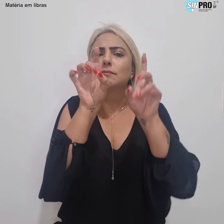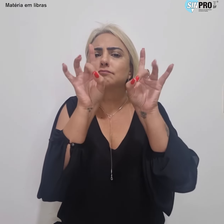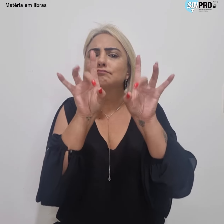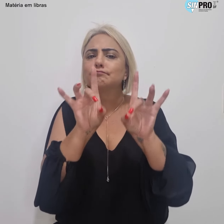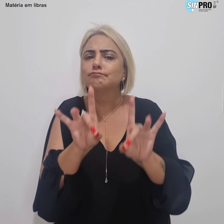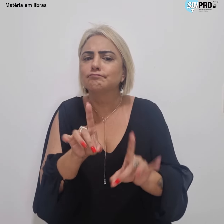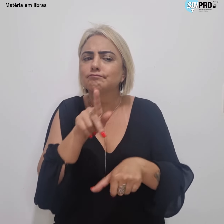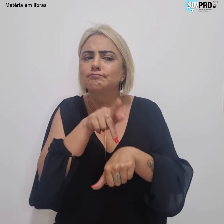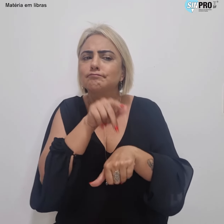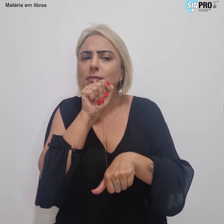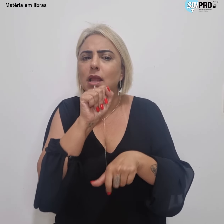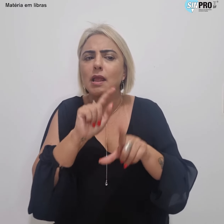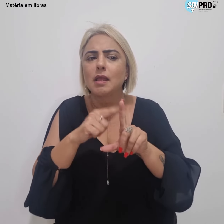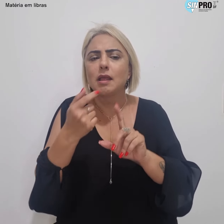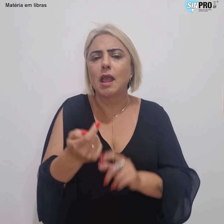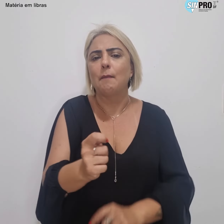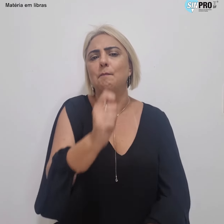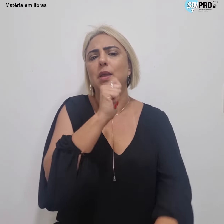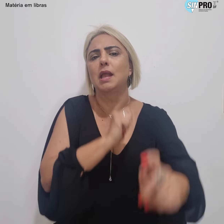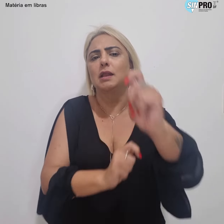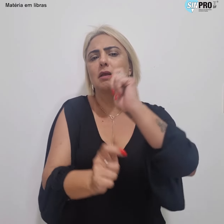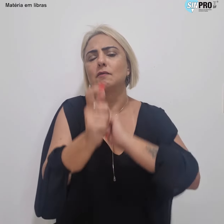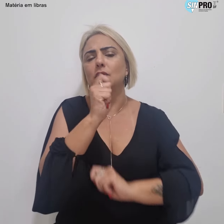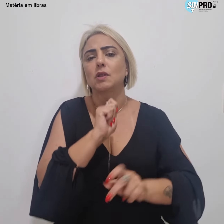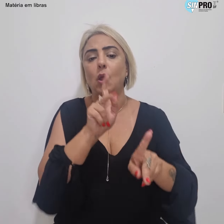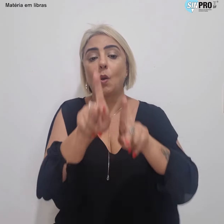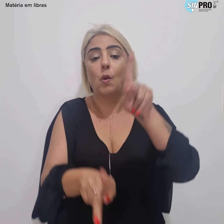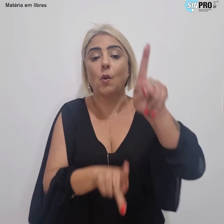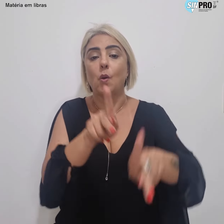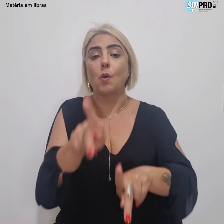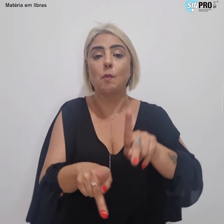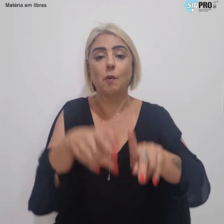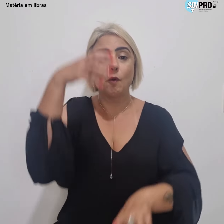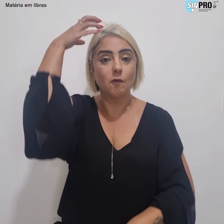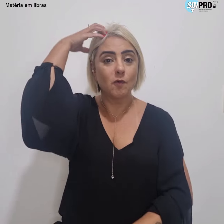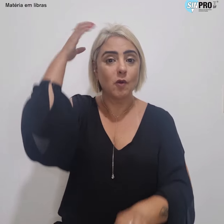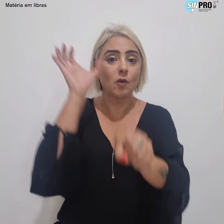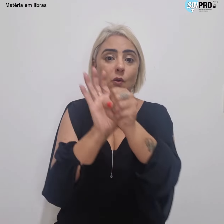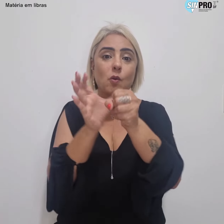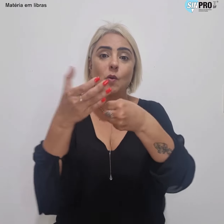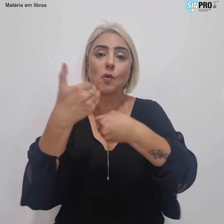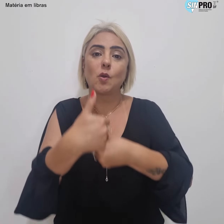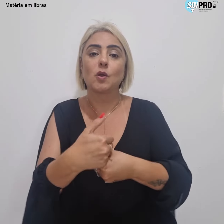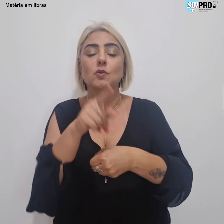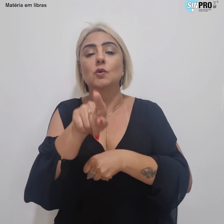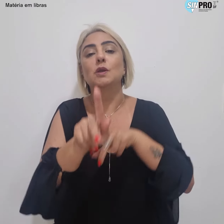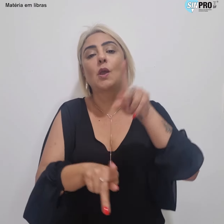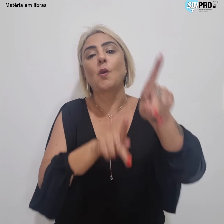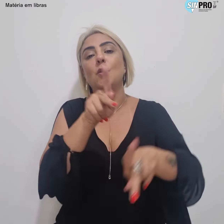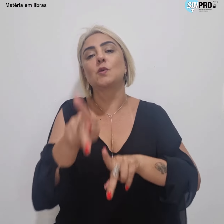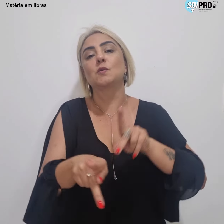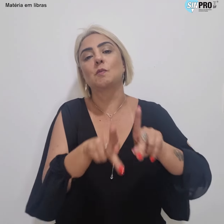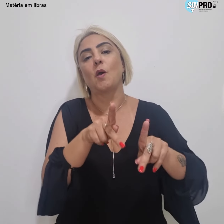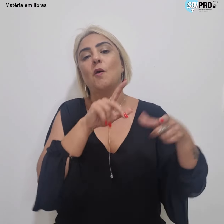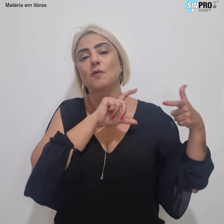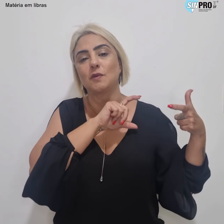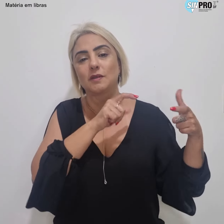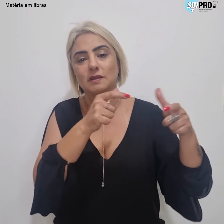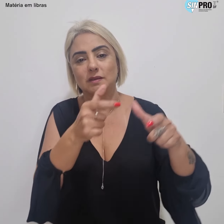especialistas, mais beneficia o povo colonizador do que os povos originários.